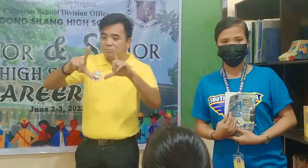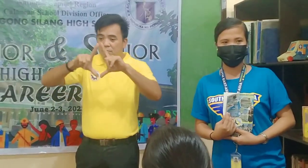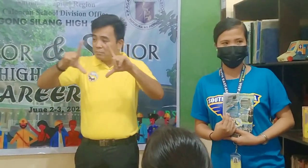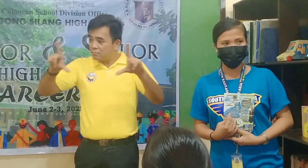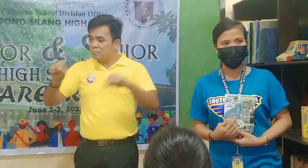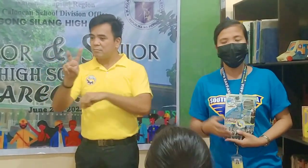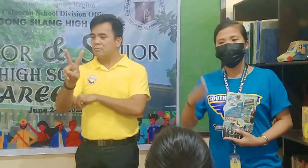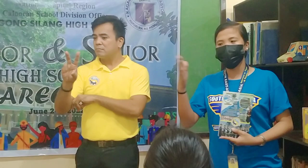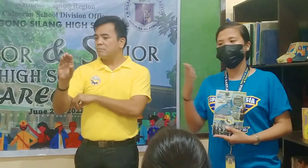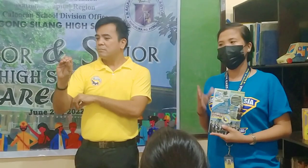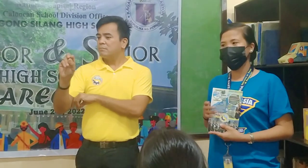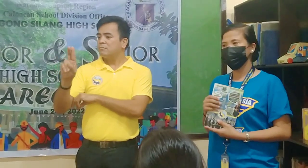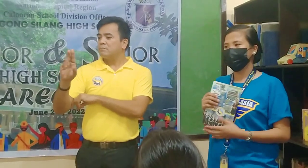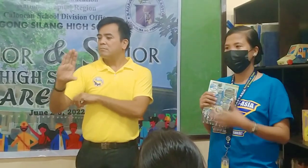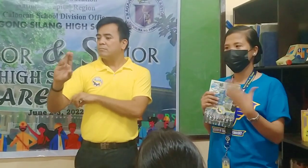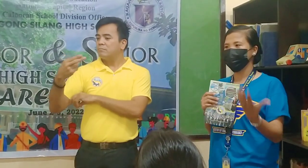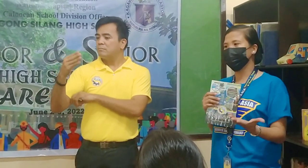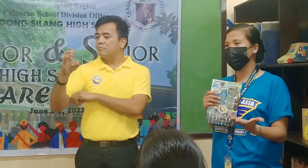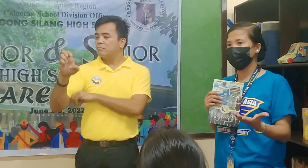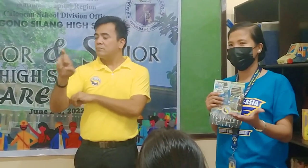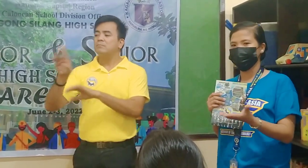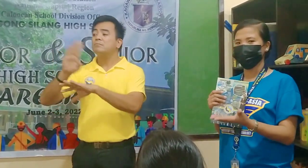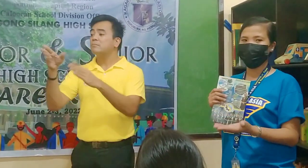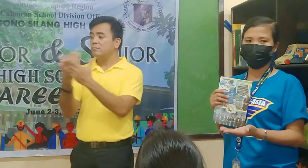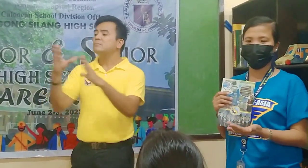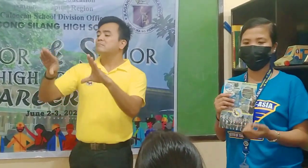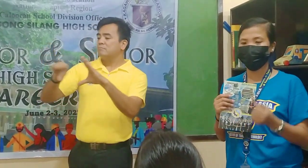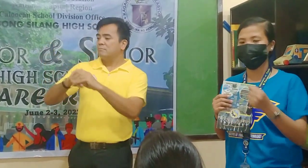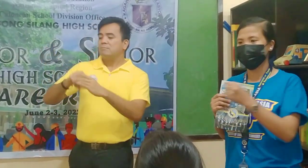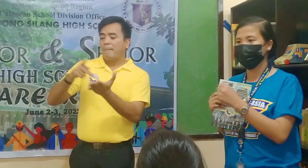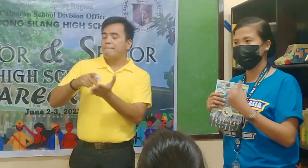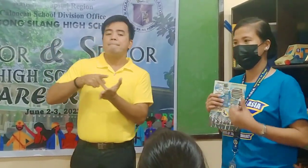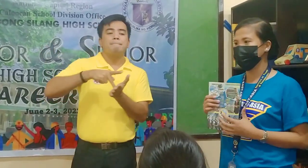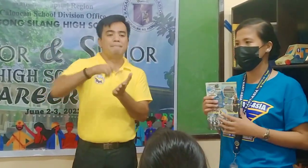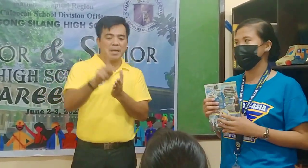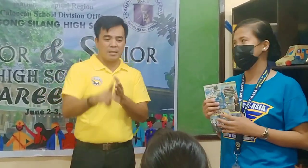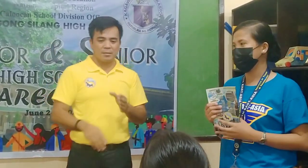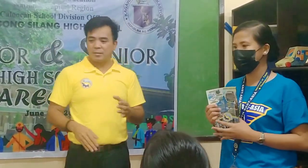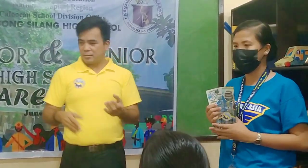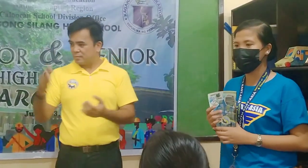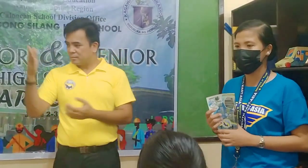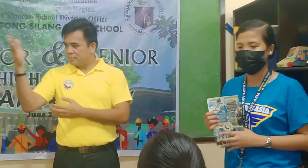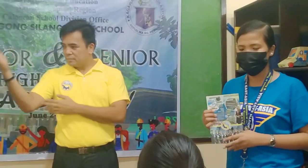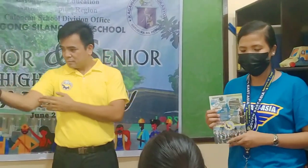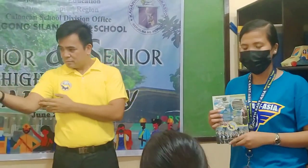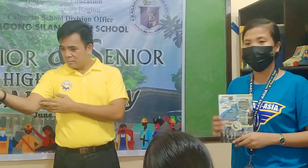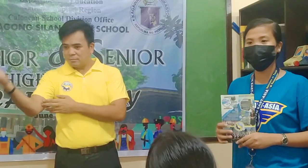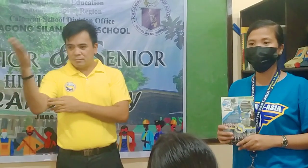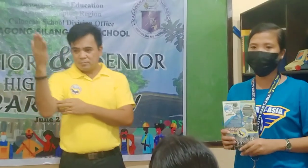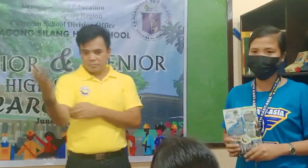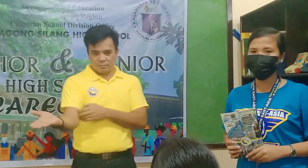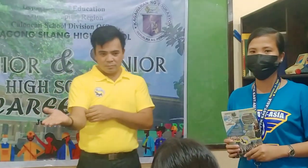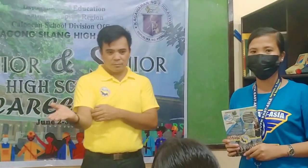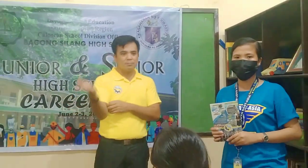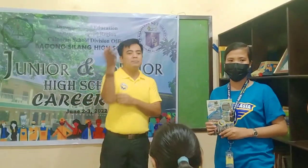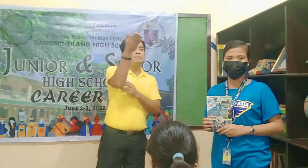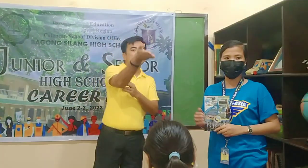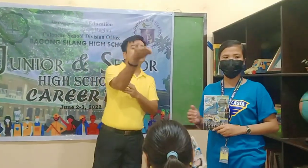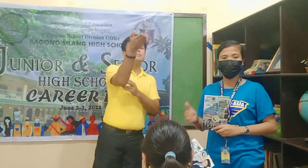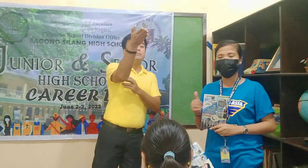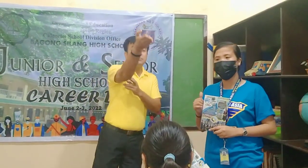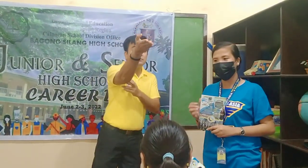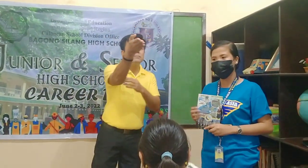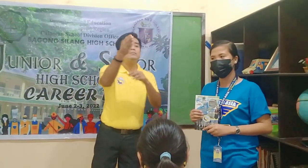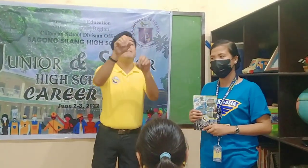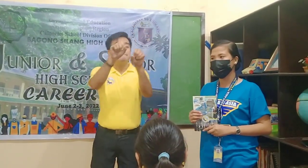of Education. So, iniimbitahan ko po kayo na mga hindi pa po enrolled sa Southeast Asia. Pwede po kayong pumunta sa